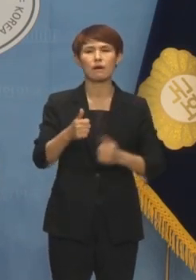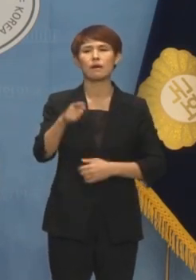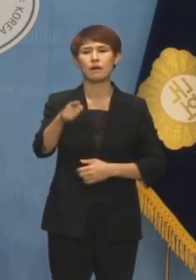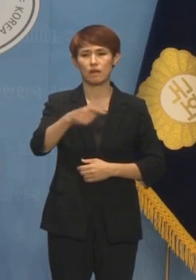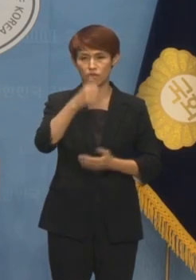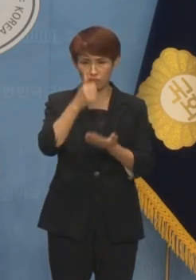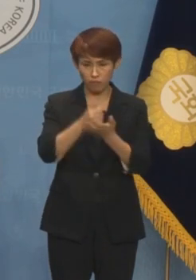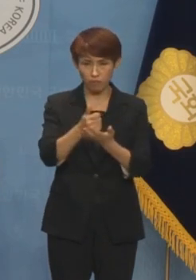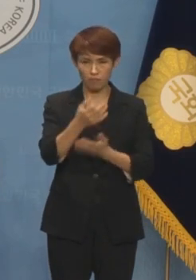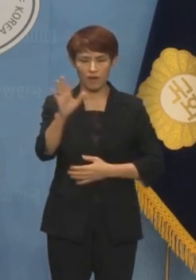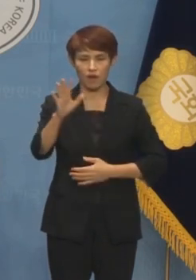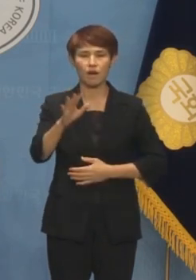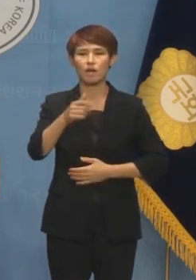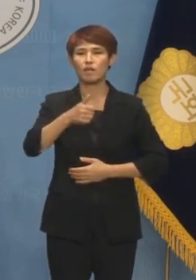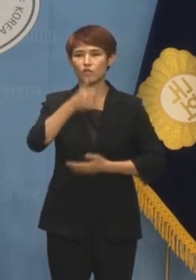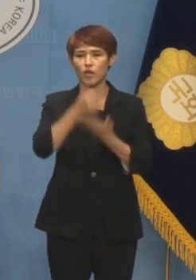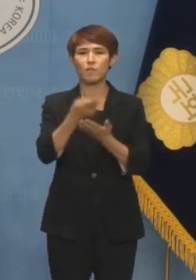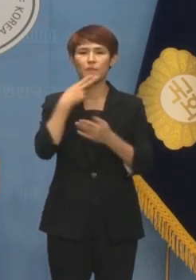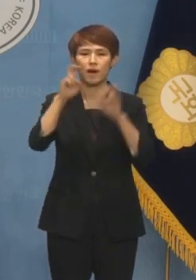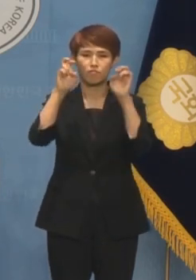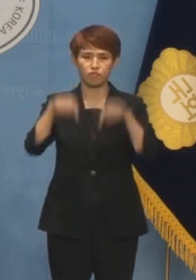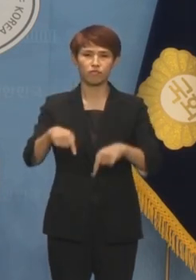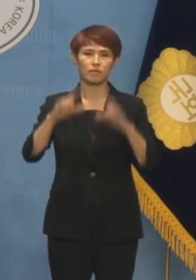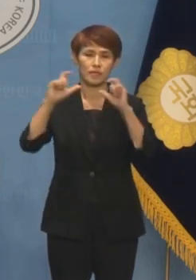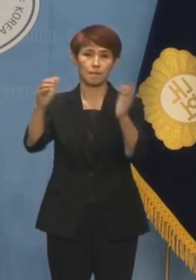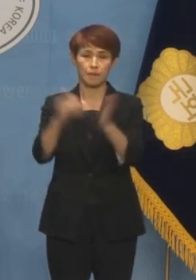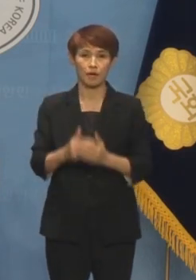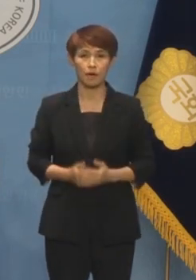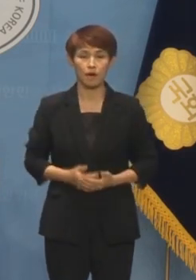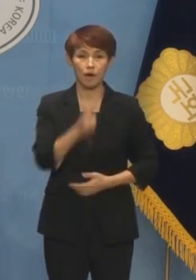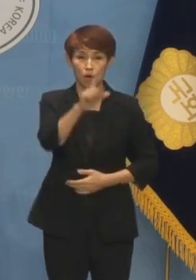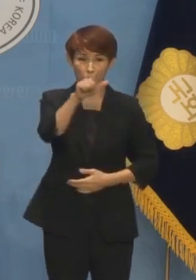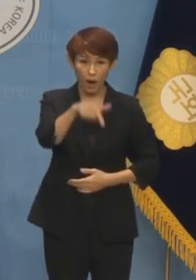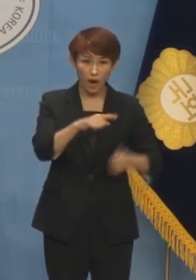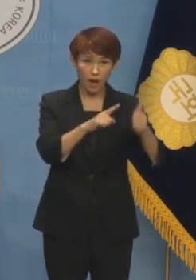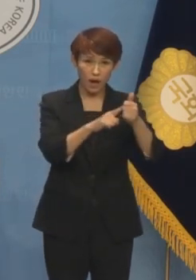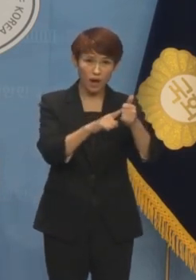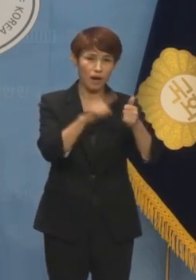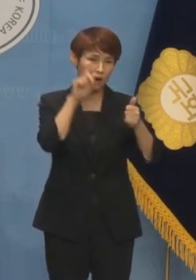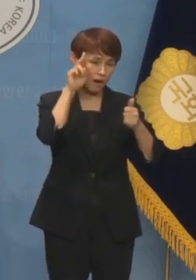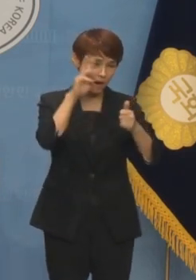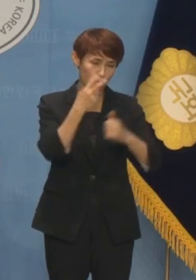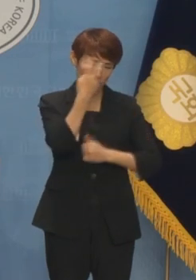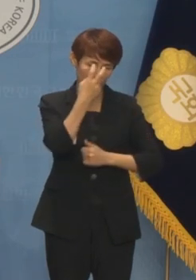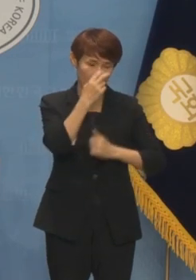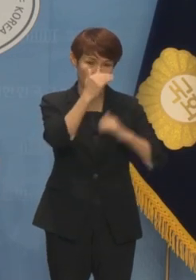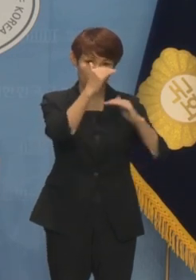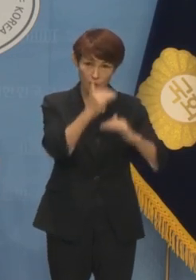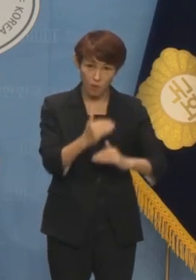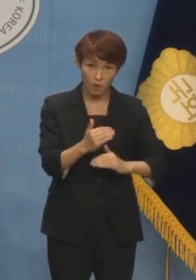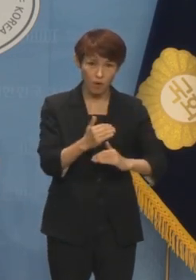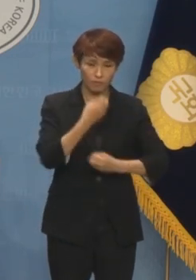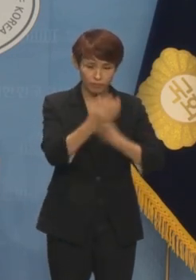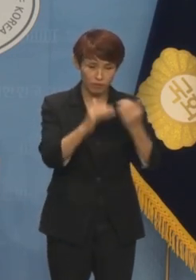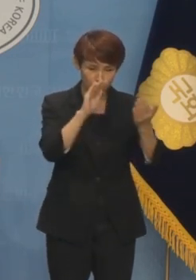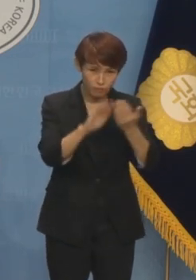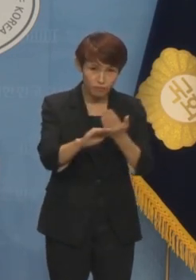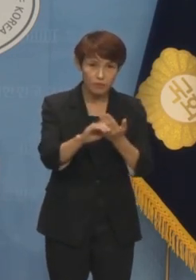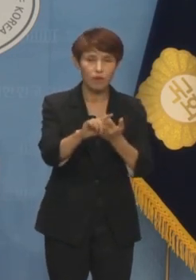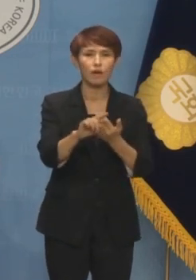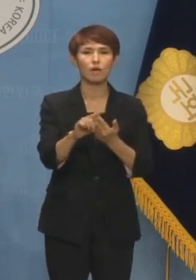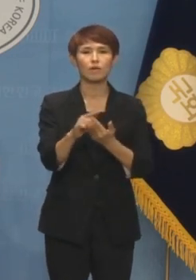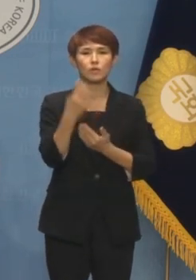인정하지 않고 1심에서 무죄를 선고합니다. 곽 씨가 사흘 연속 밤늦게까지 조사받은 기록과 자백을 한 뒤 조사 기간이 눈에